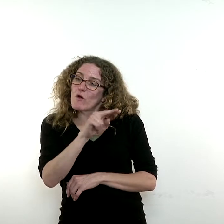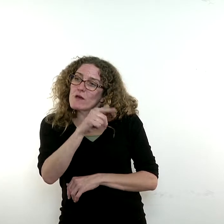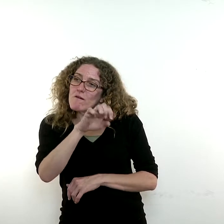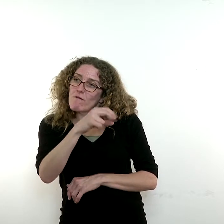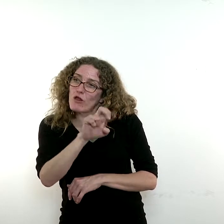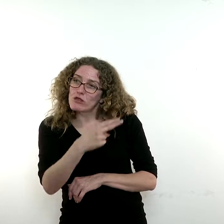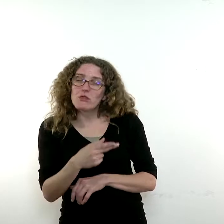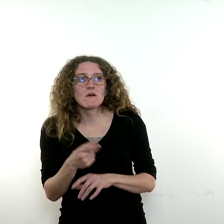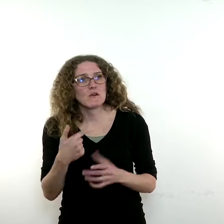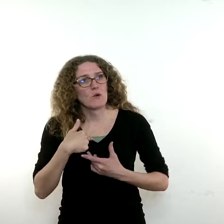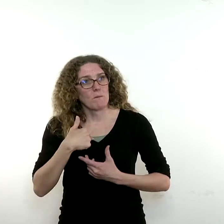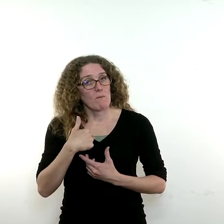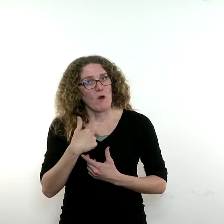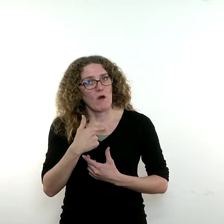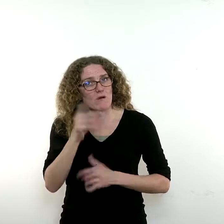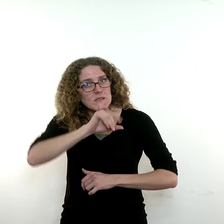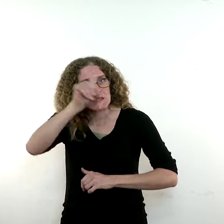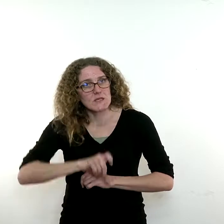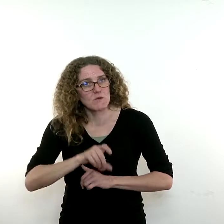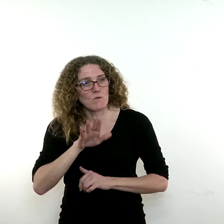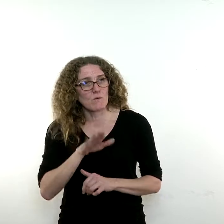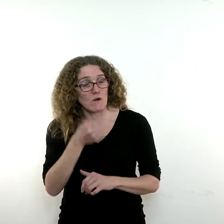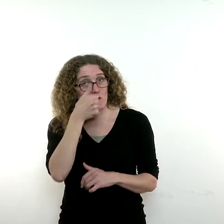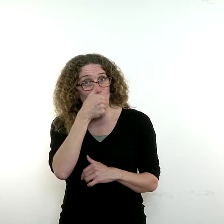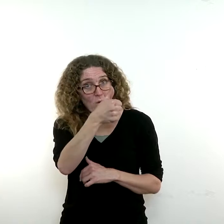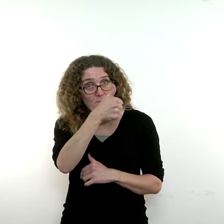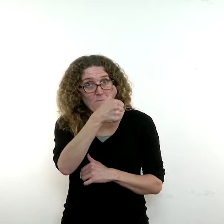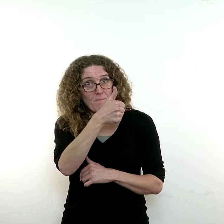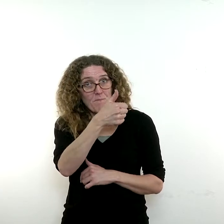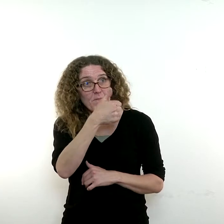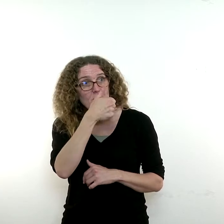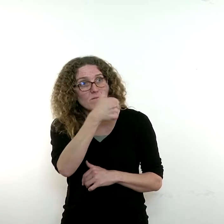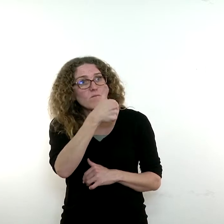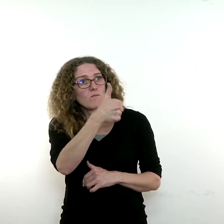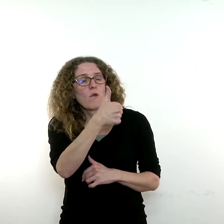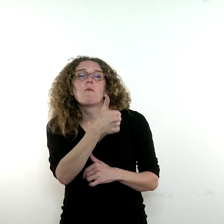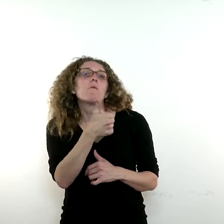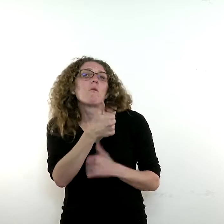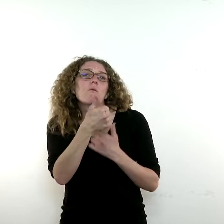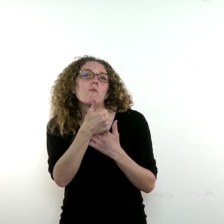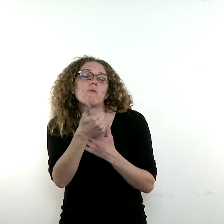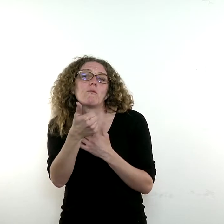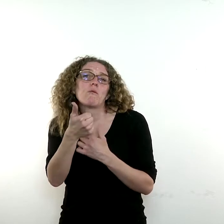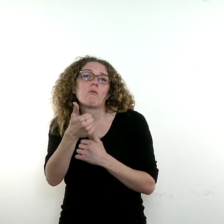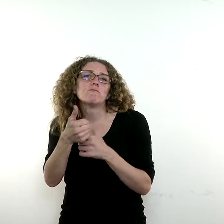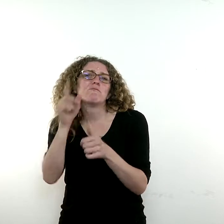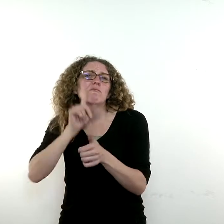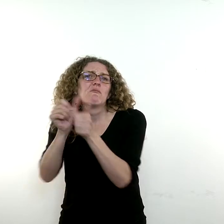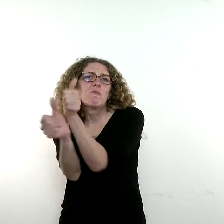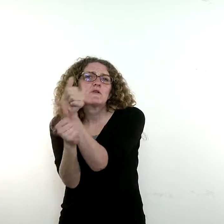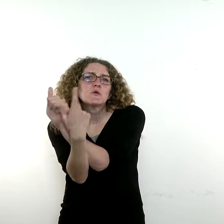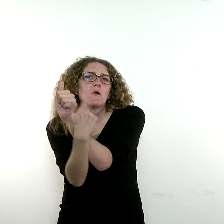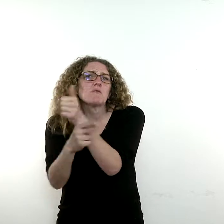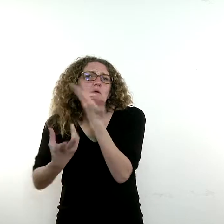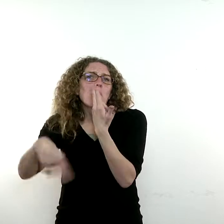maire, la question est, est-ce que vous êtes capable, là, de l'esprit polémique de la réponse de votre adjointe,